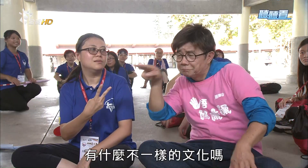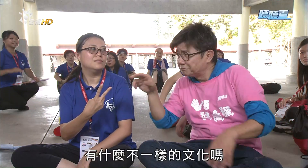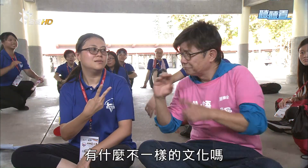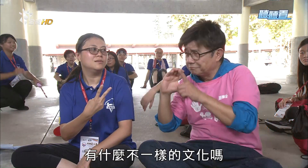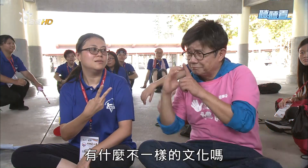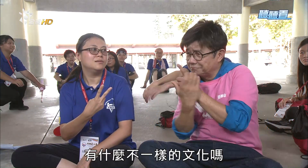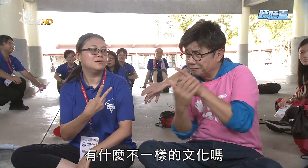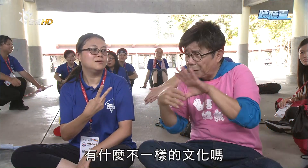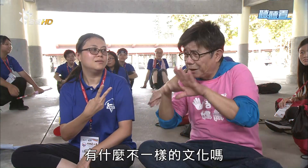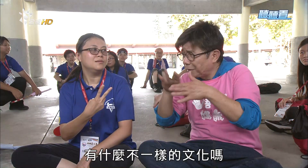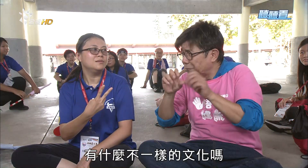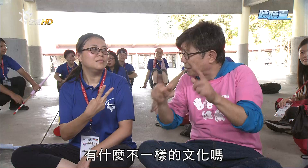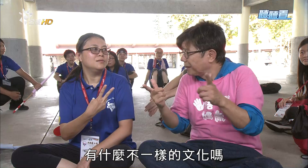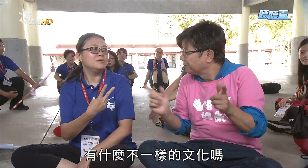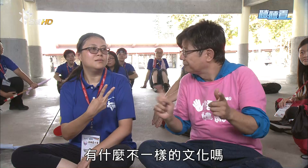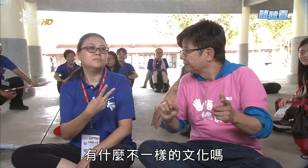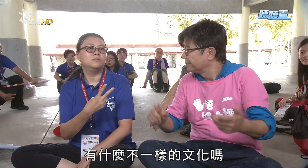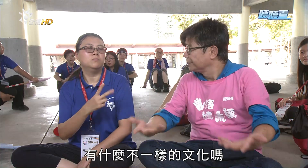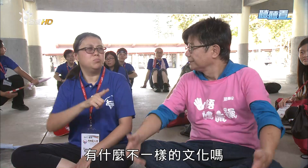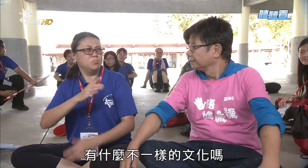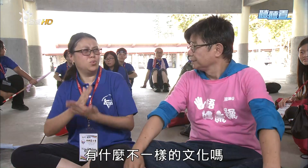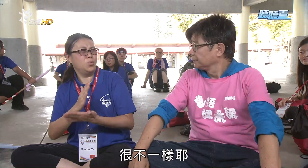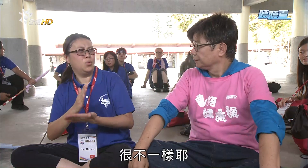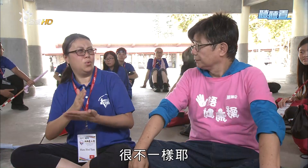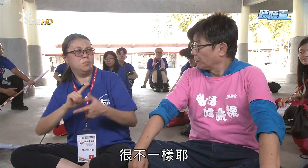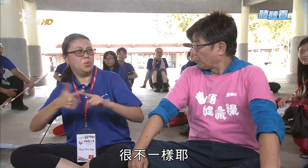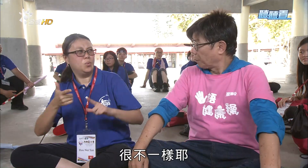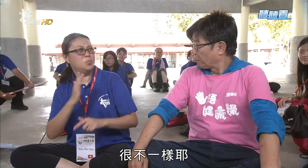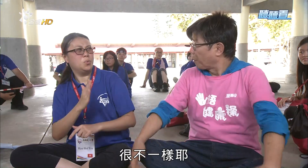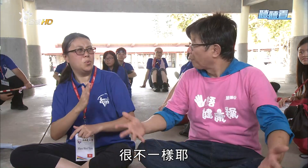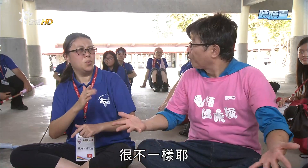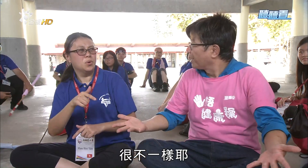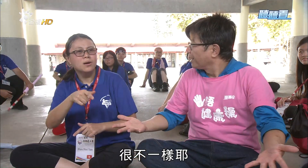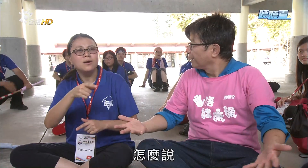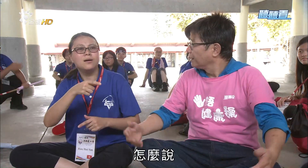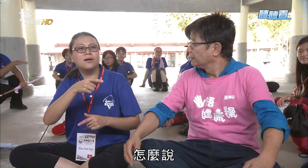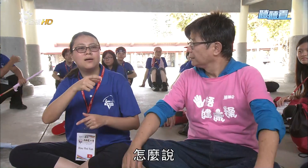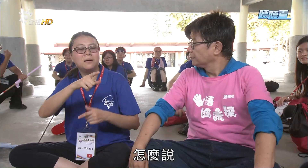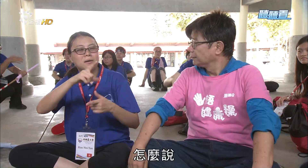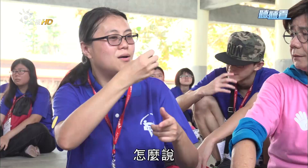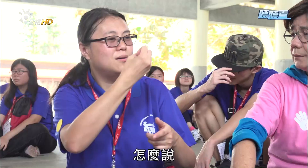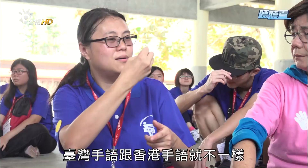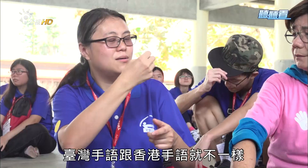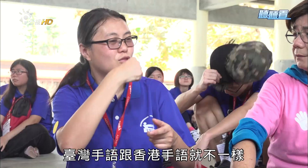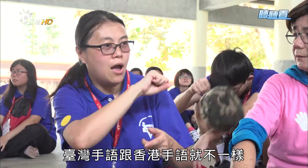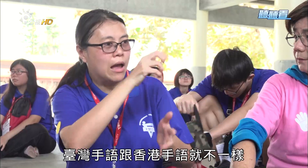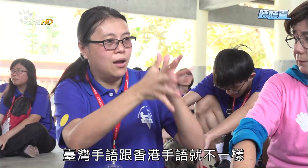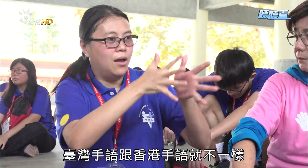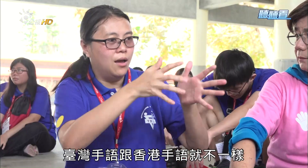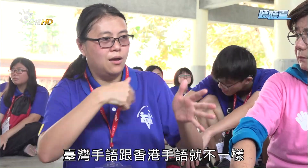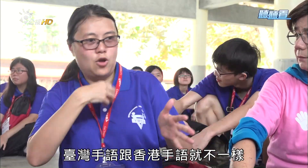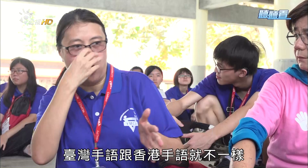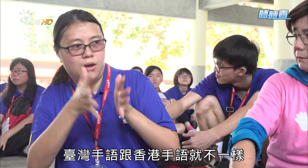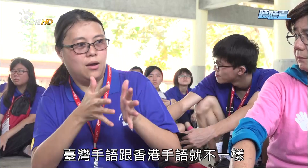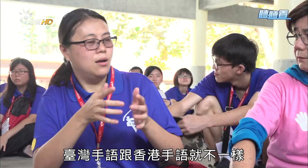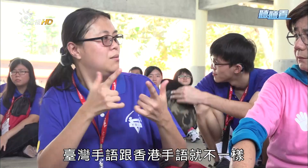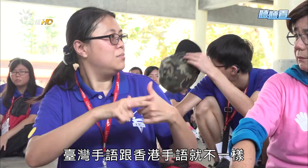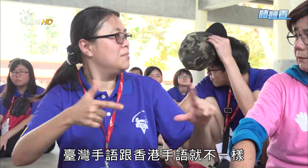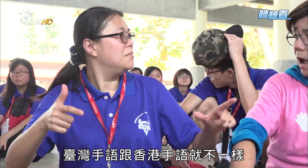么不一样的文化吗？ 很不一样呢。 怎么说啊？ 台湾手语呢，跟香港手语就